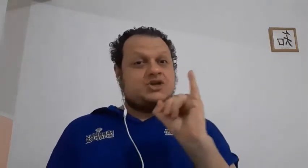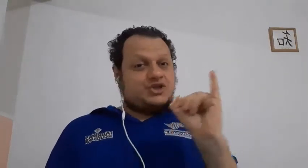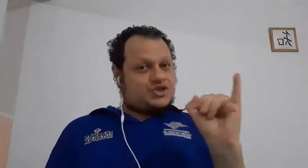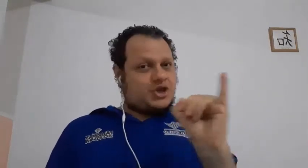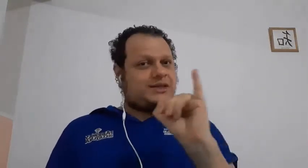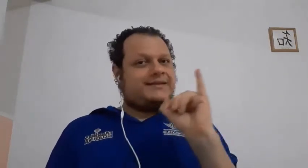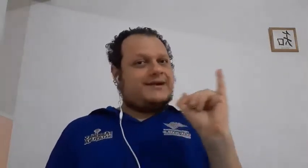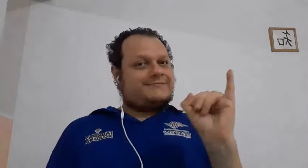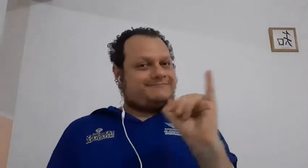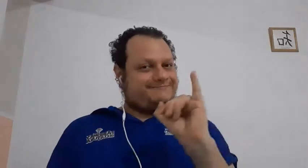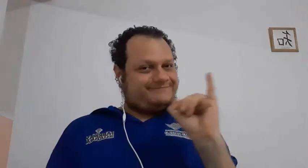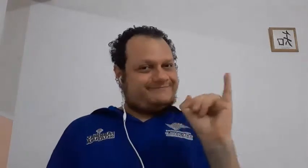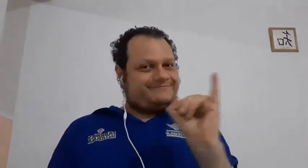J.